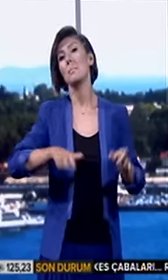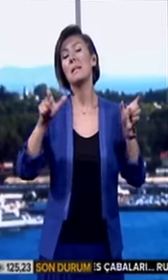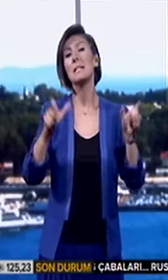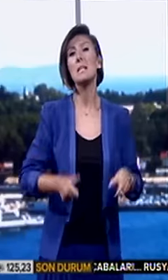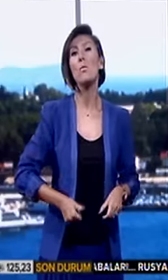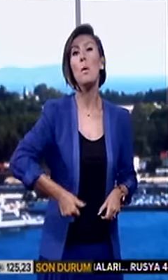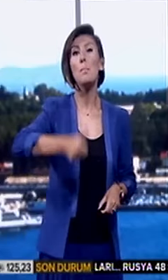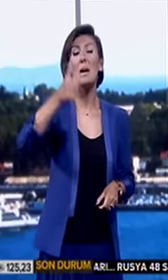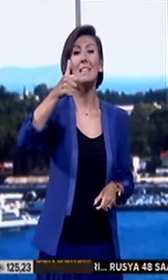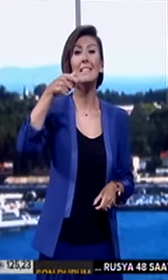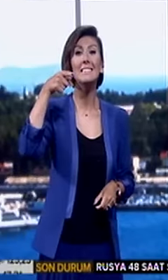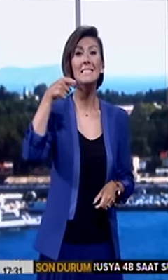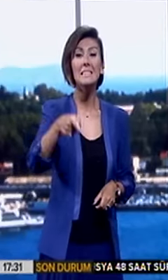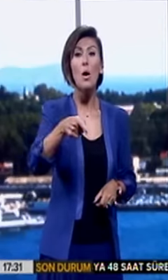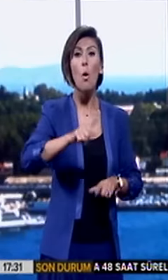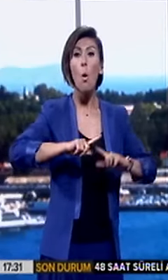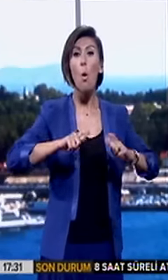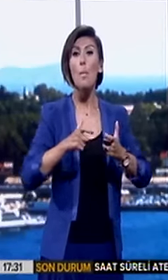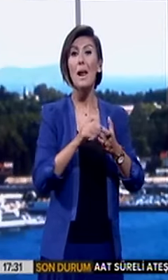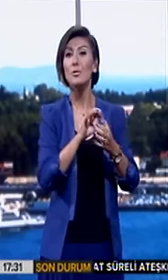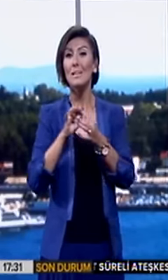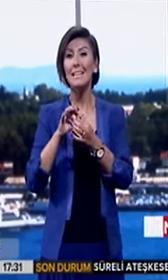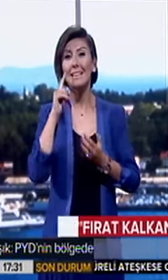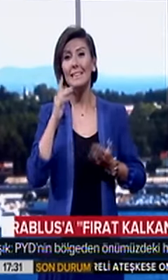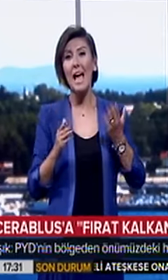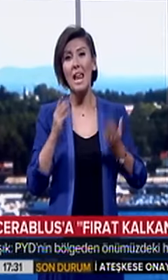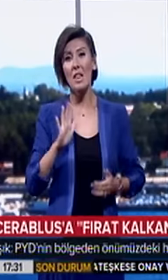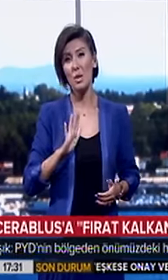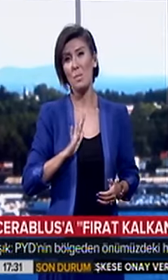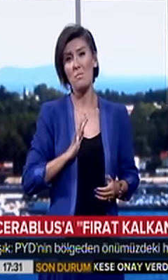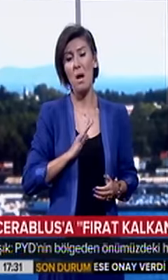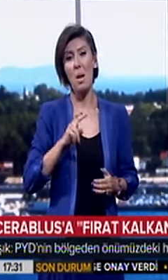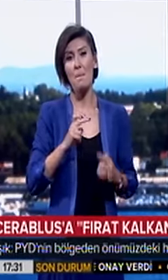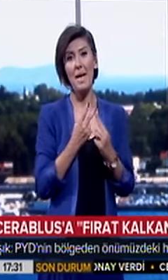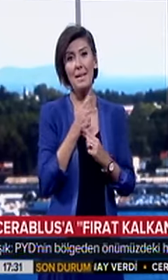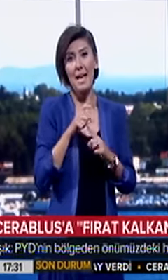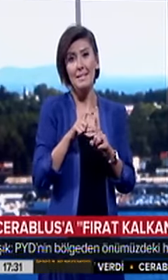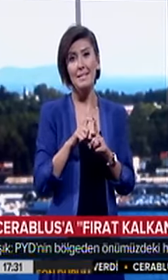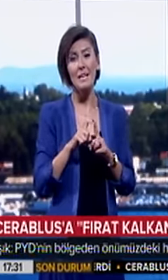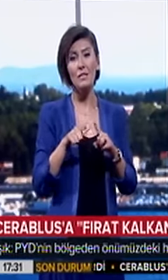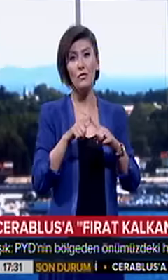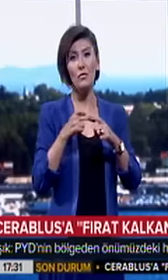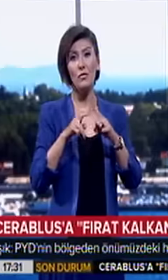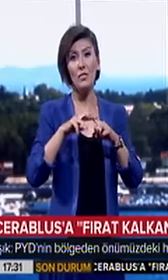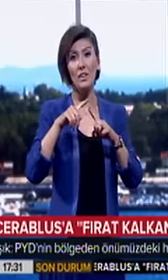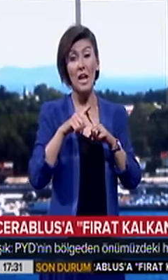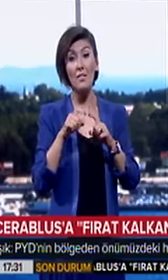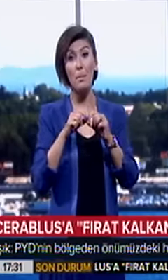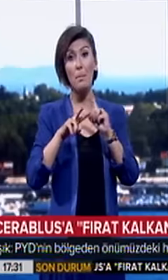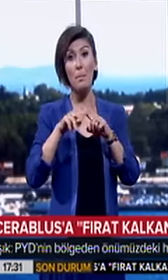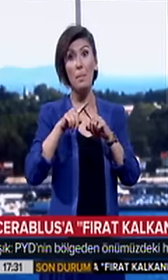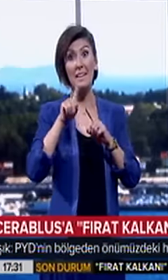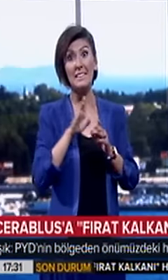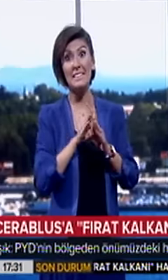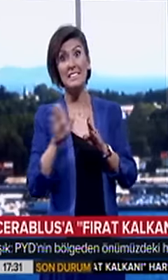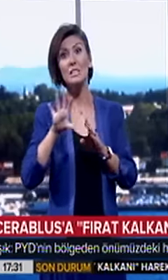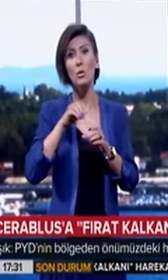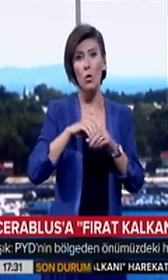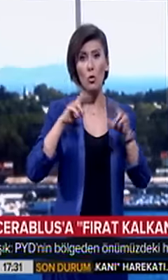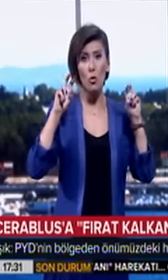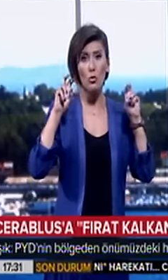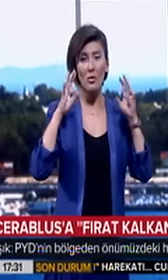Milli Savunma Bakanı Fikri Işık da operasyonla ilgili değerlendirmelerde bulundu. PYD'yi Fırat'ın batısına geçmemesi konusunda